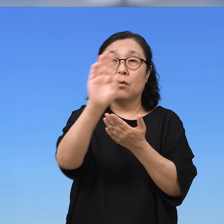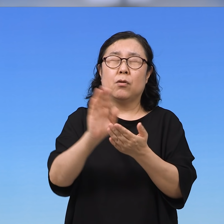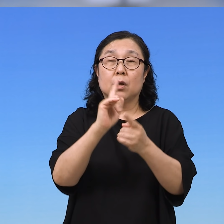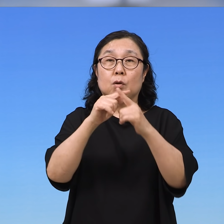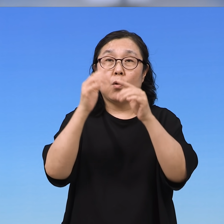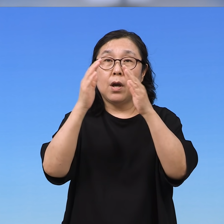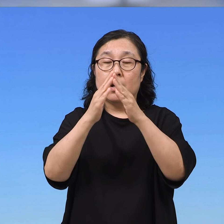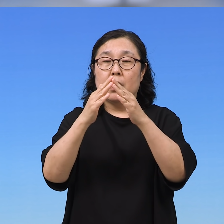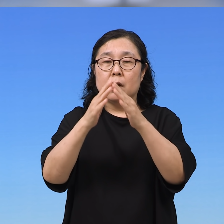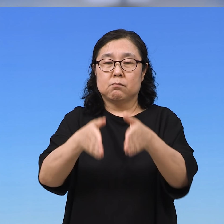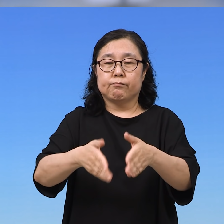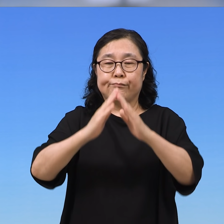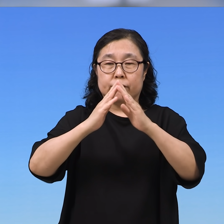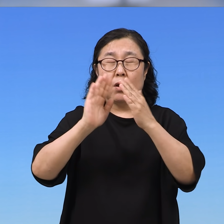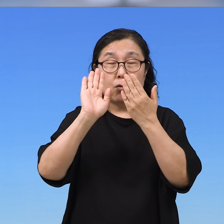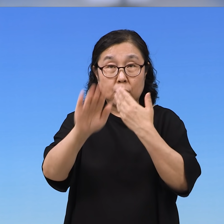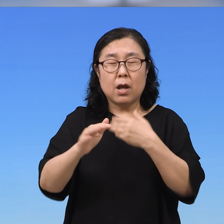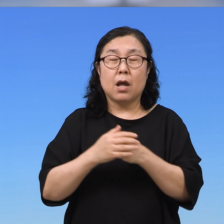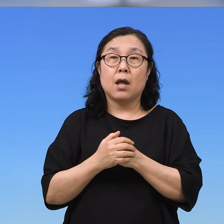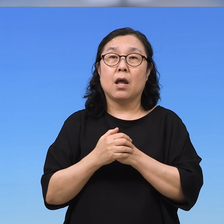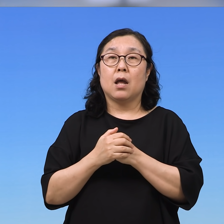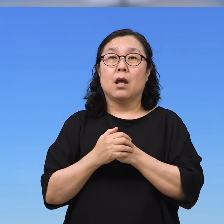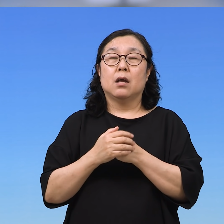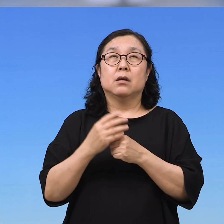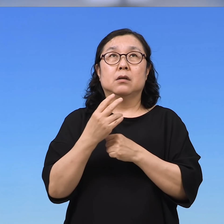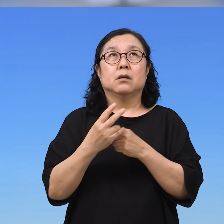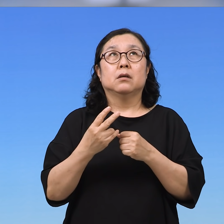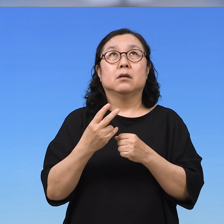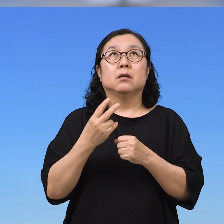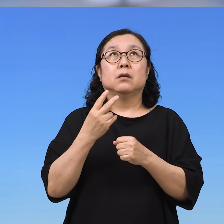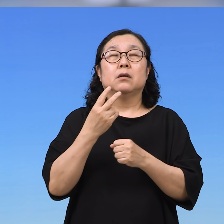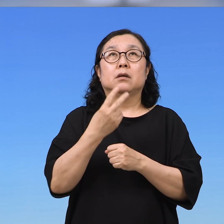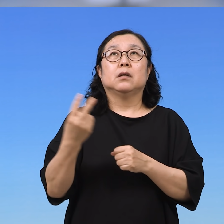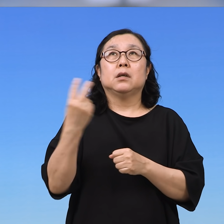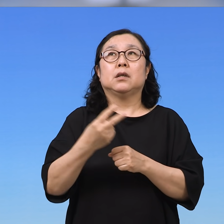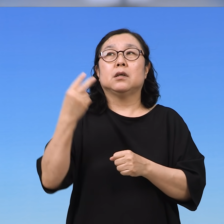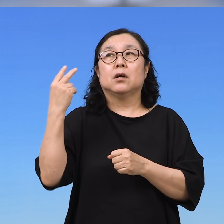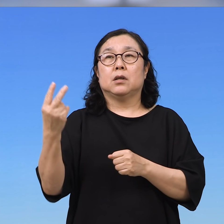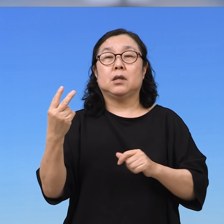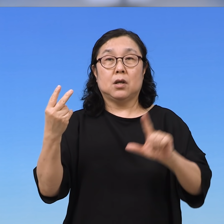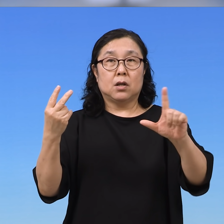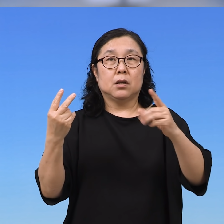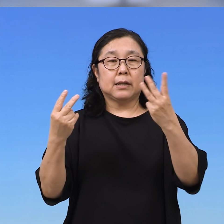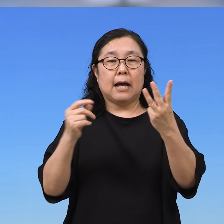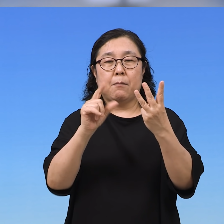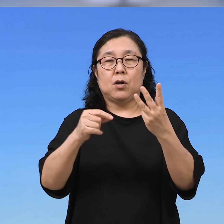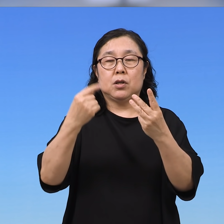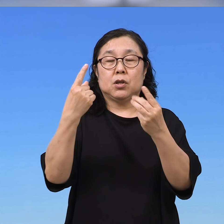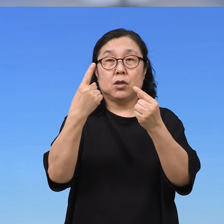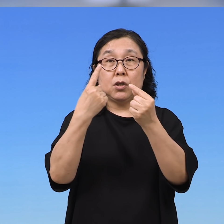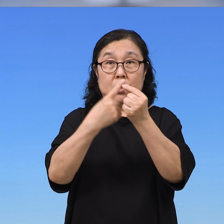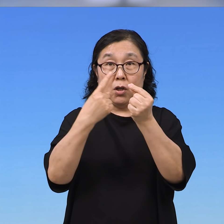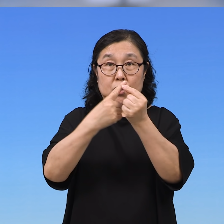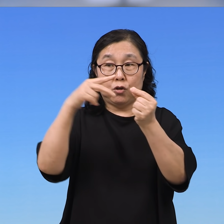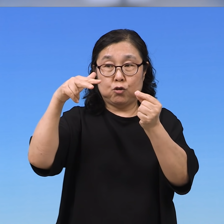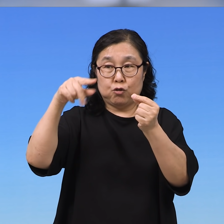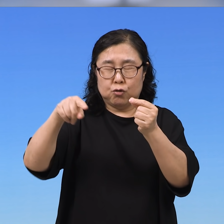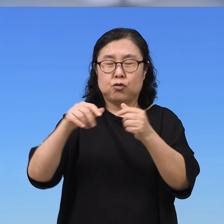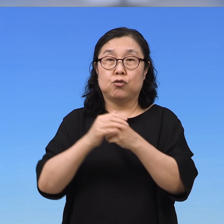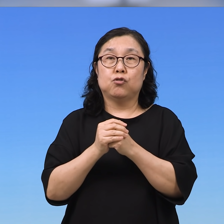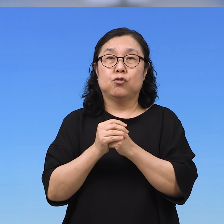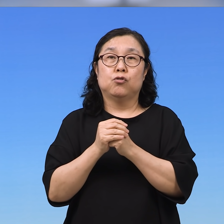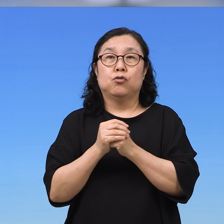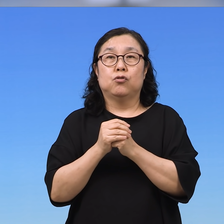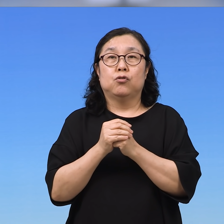분당 우리 교회를 딱 개척하고요, 그게 2002년 3월 첫 주부터 예배를 드렸는데요, 딱